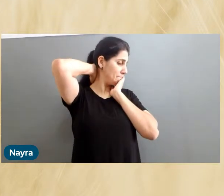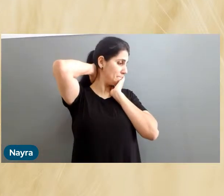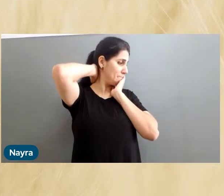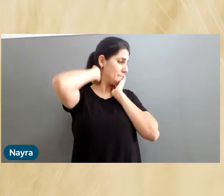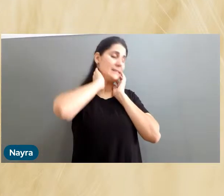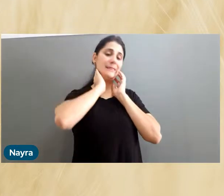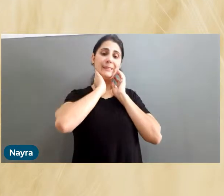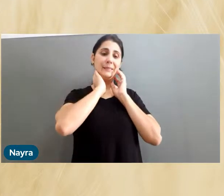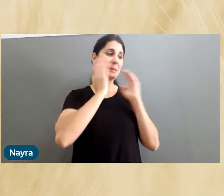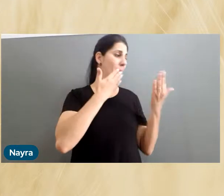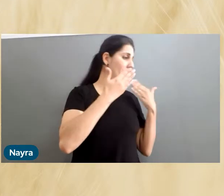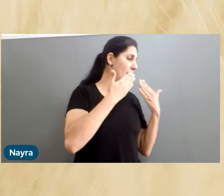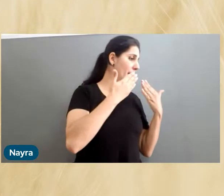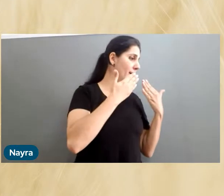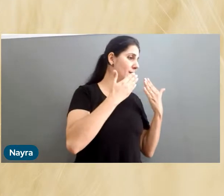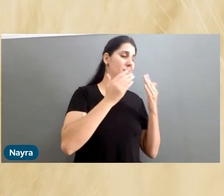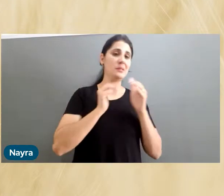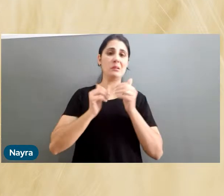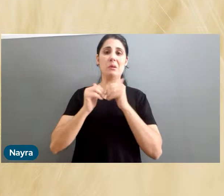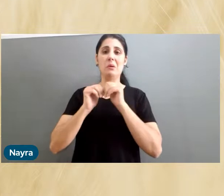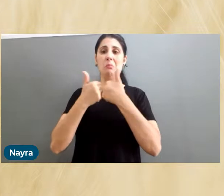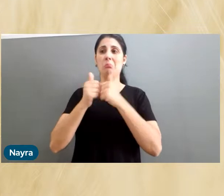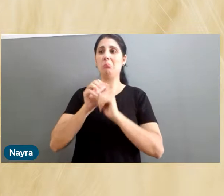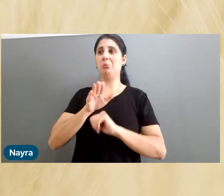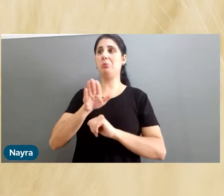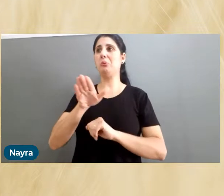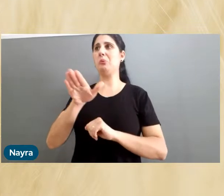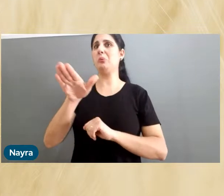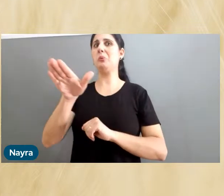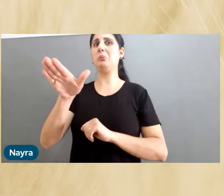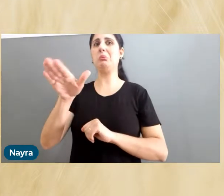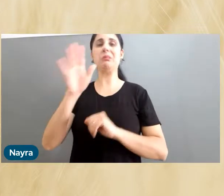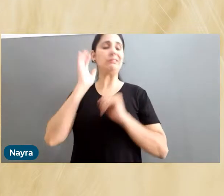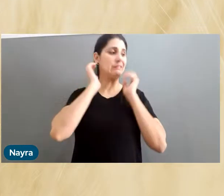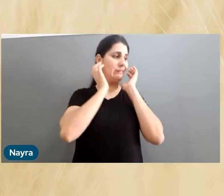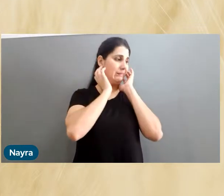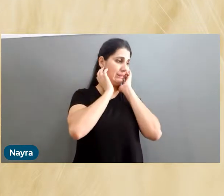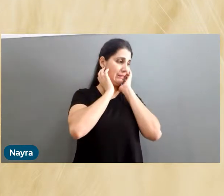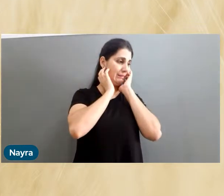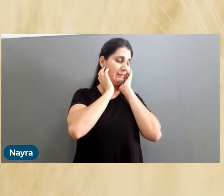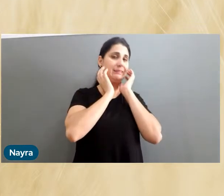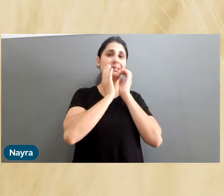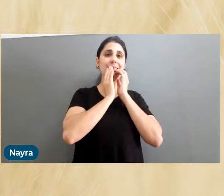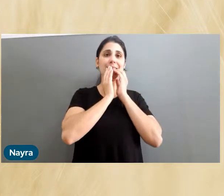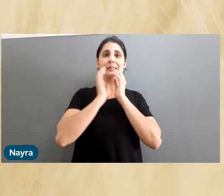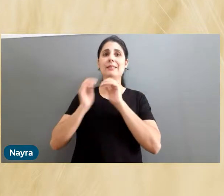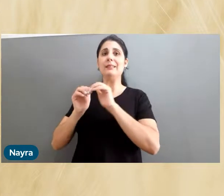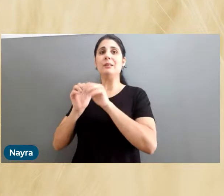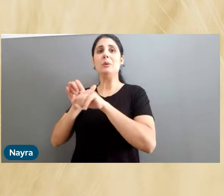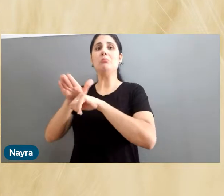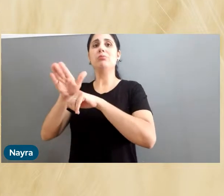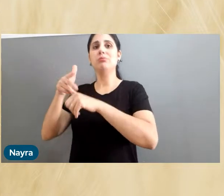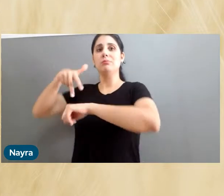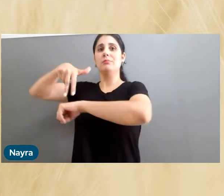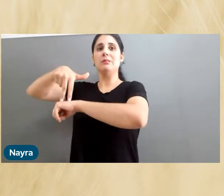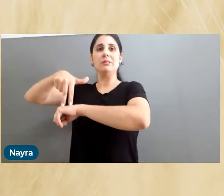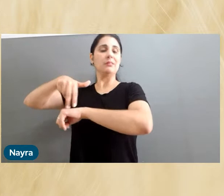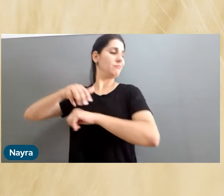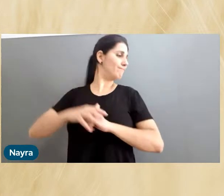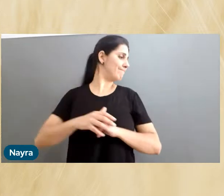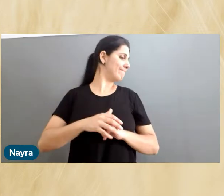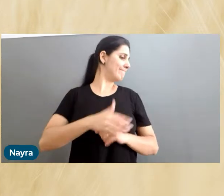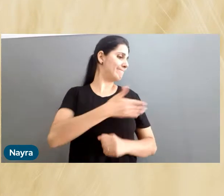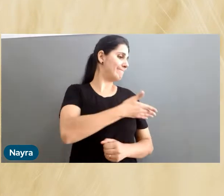com a criança, o ônibus iria e ele perderia o seu compromisso. Se ele tomasse o ônibus naquele momento, a criança